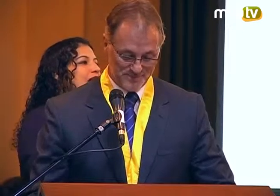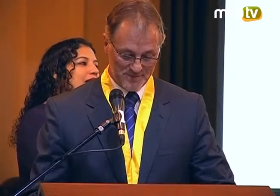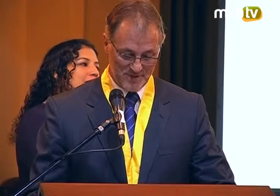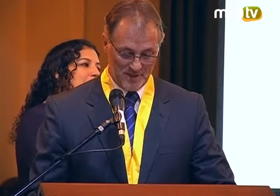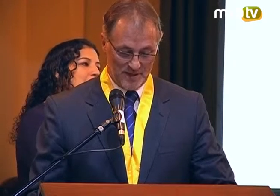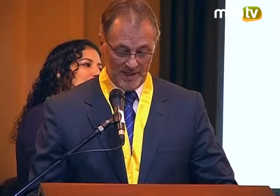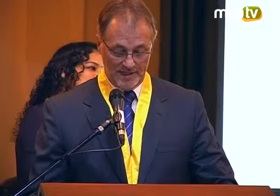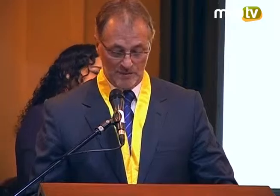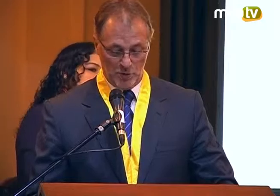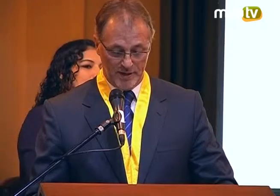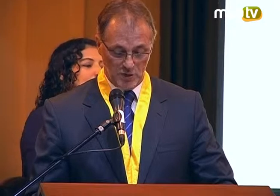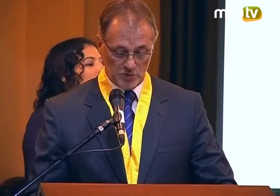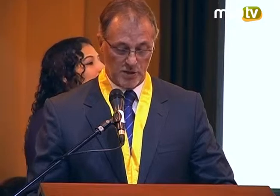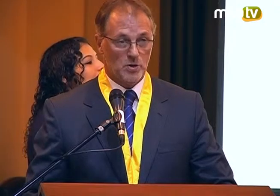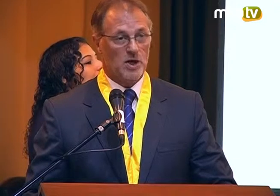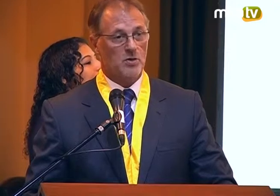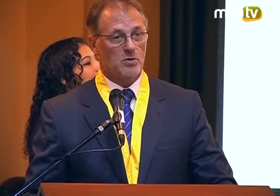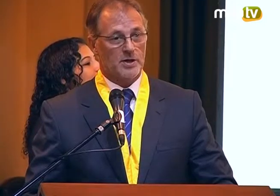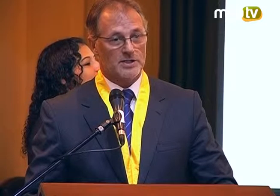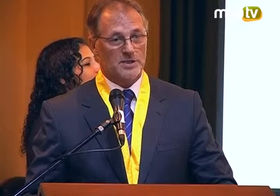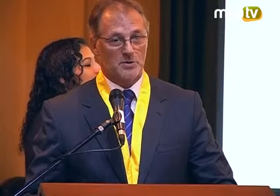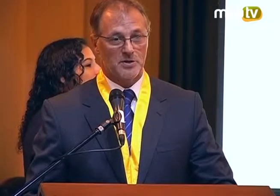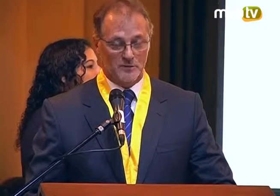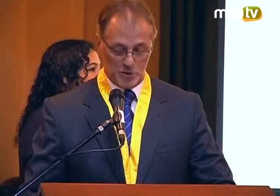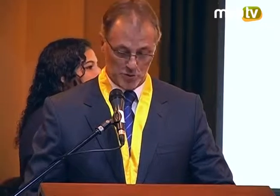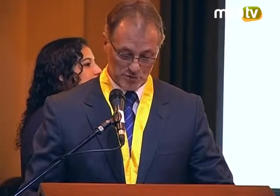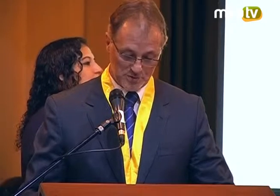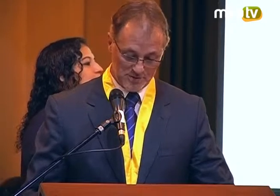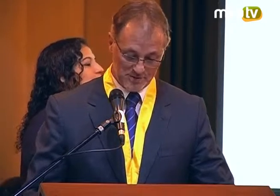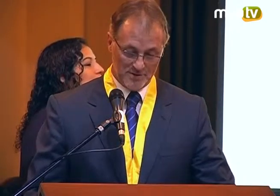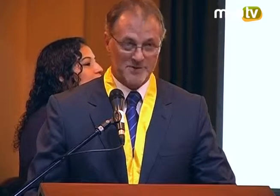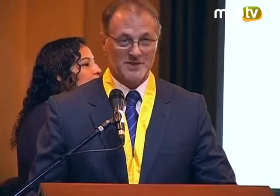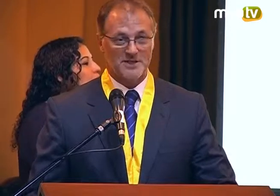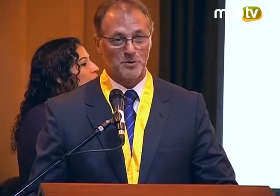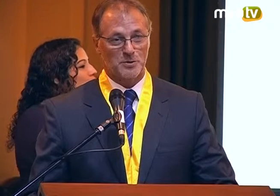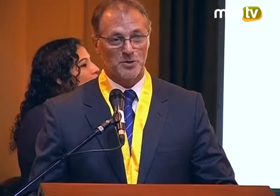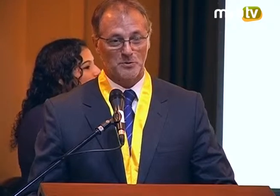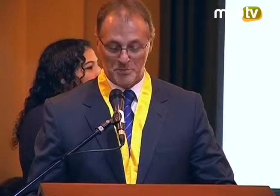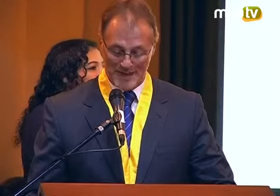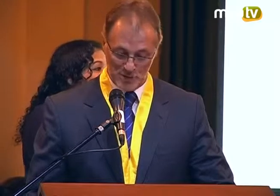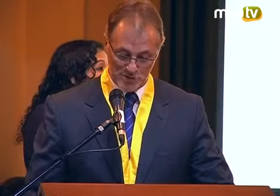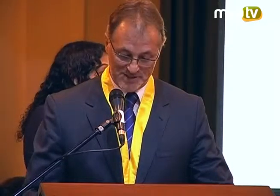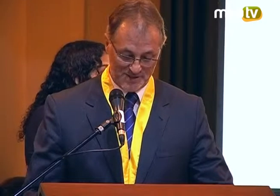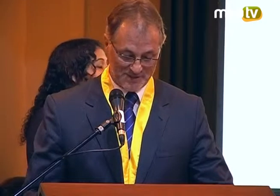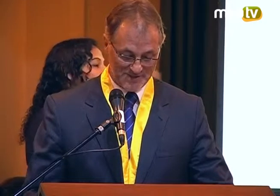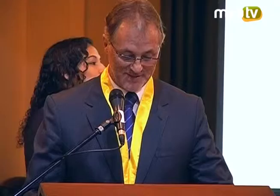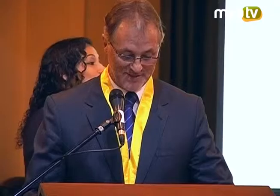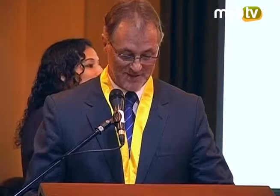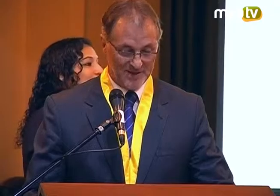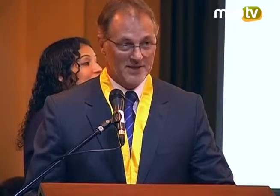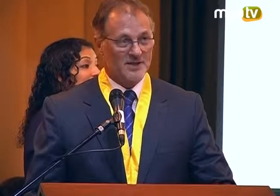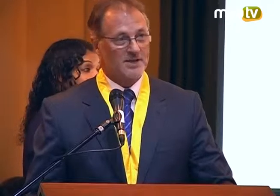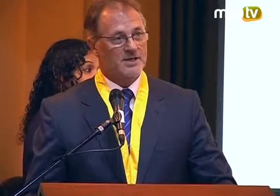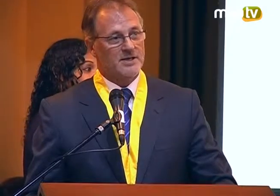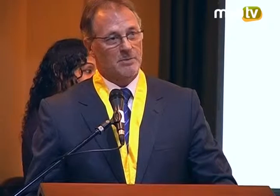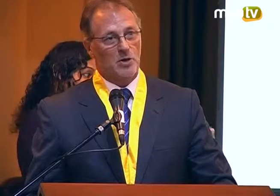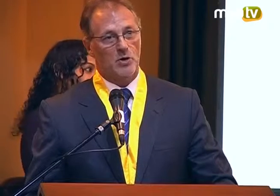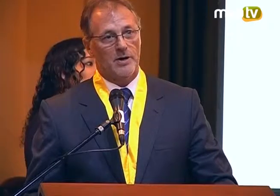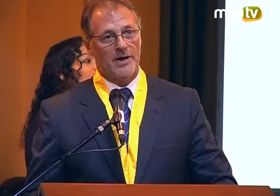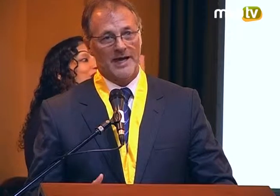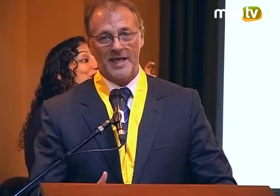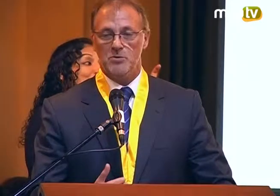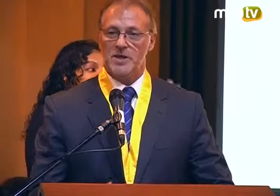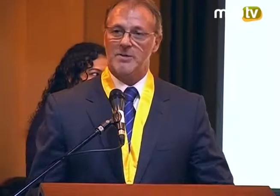grata. Y a Denise por habernos ayudado con el archivo de fotos. Esas fotos son valiosísimas.